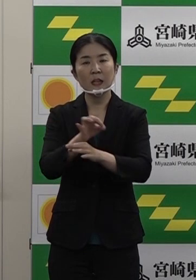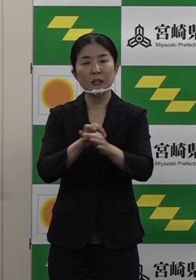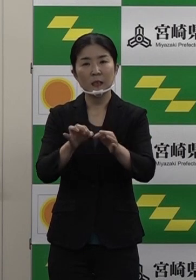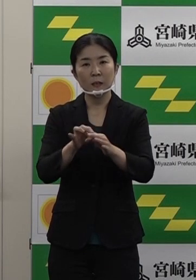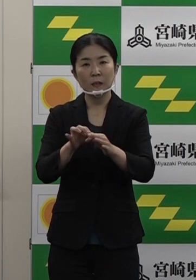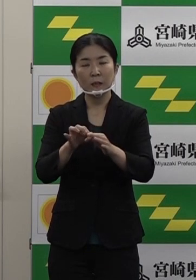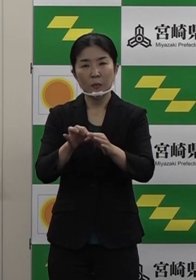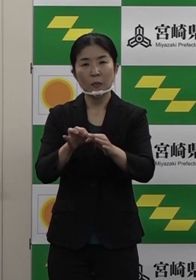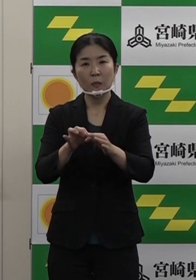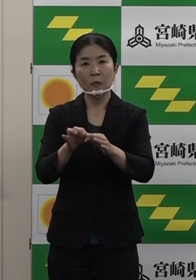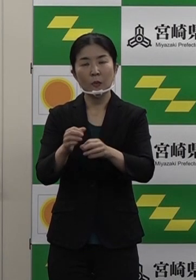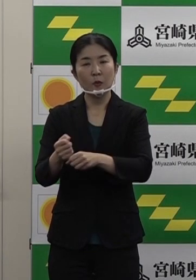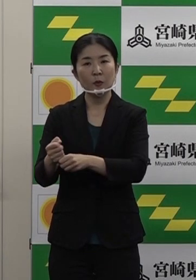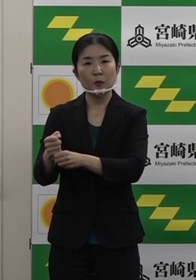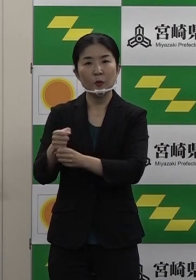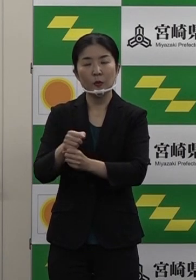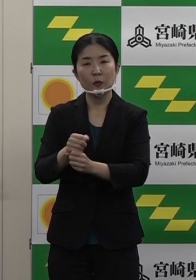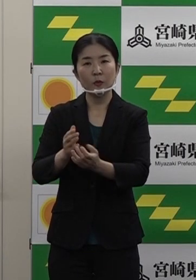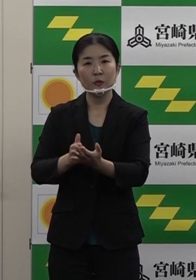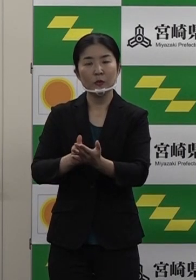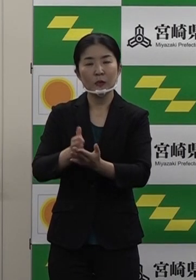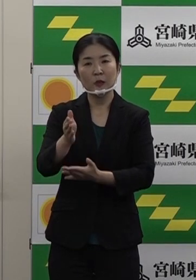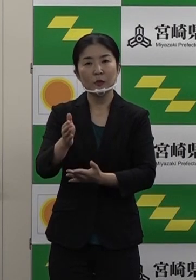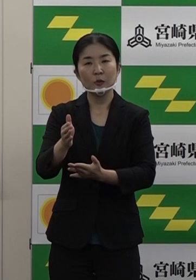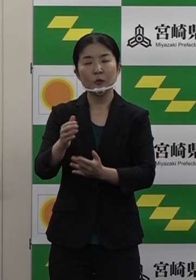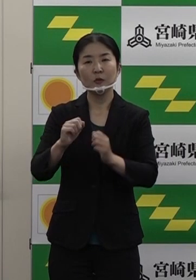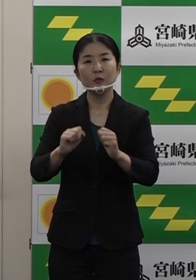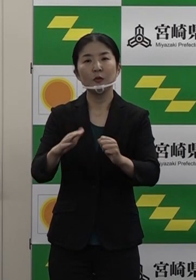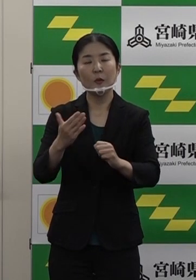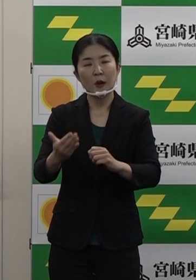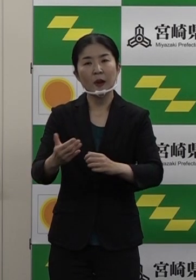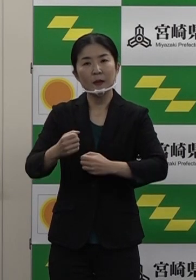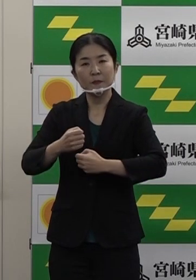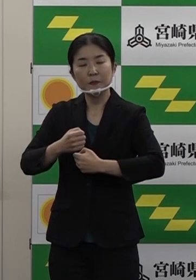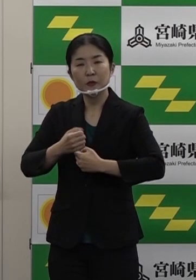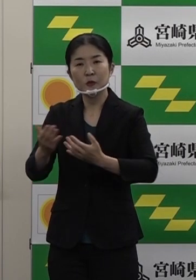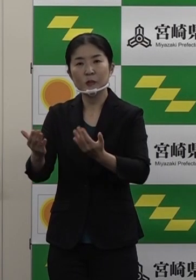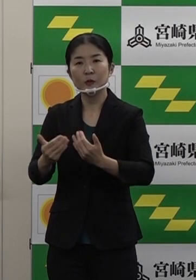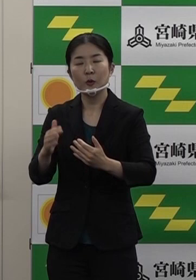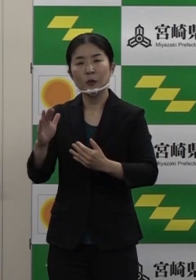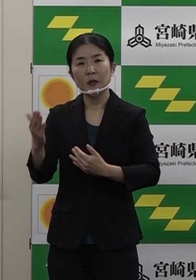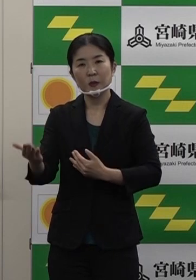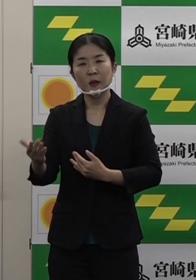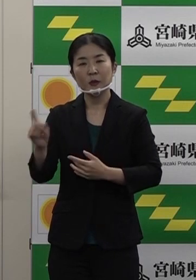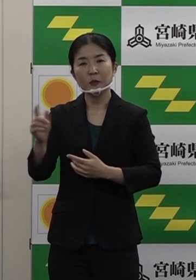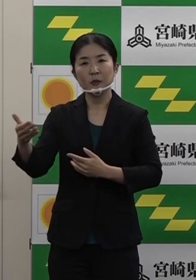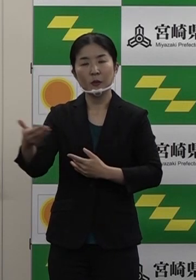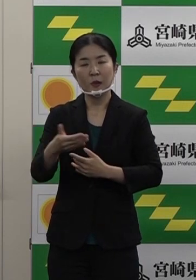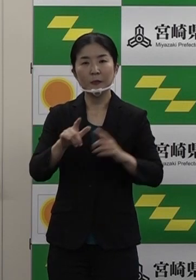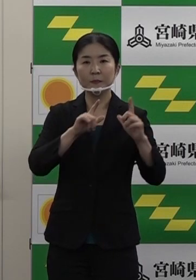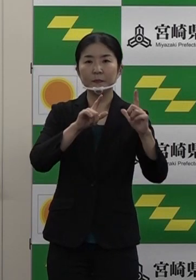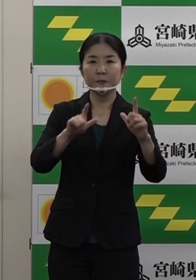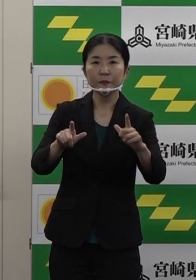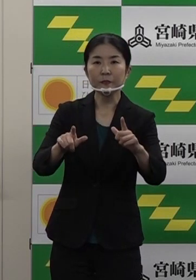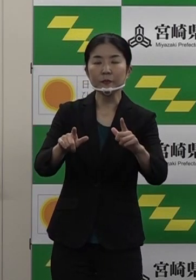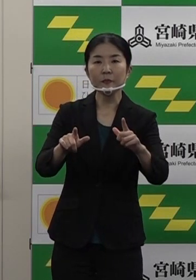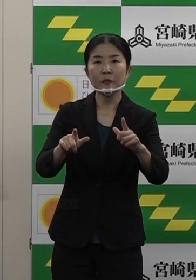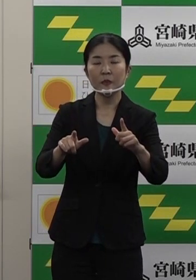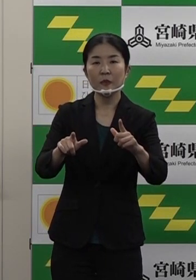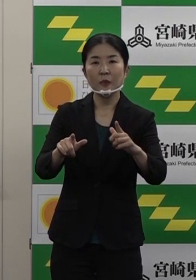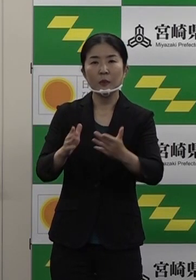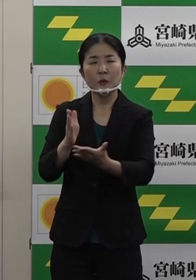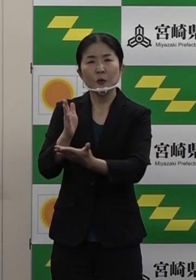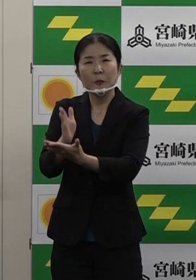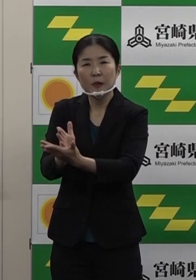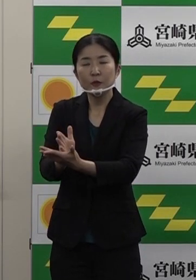段階というふうな認識でよろしいのか、まだ警戒を強めた方がいいのか。 はい、これまでも同様であります。そのブレーキという